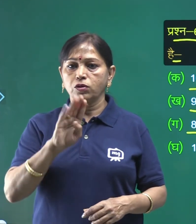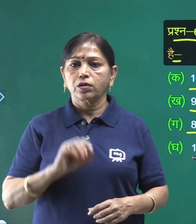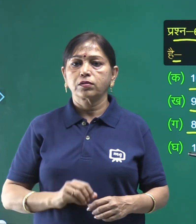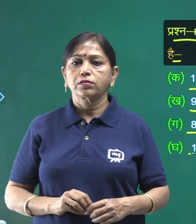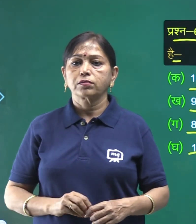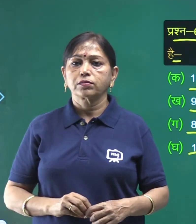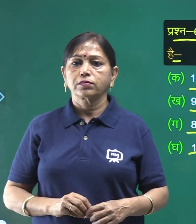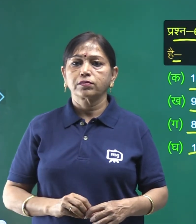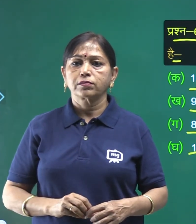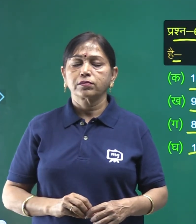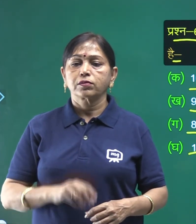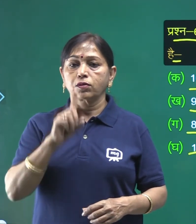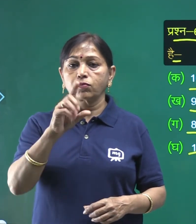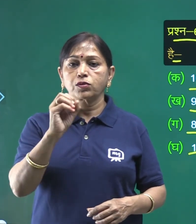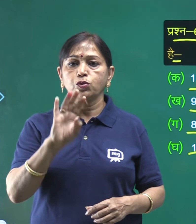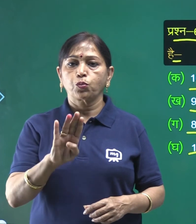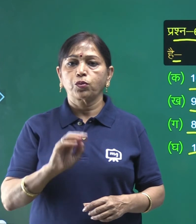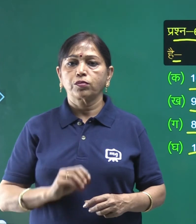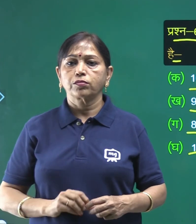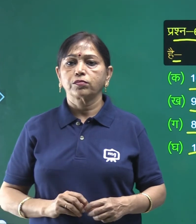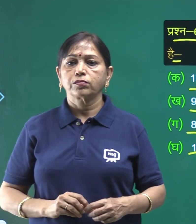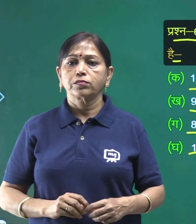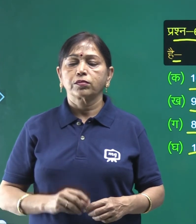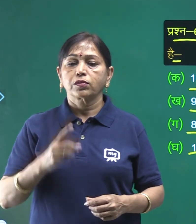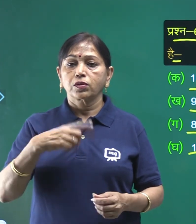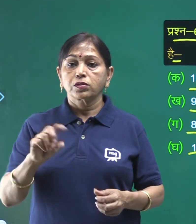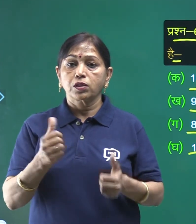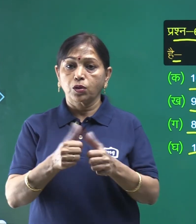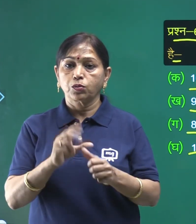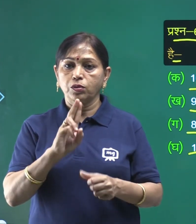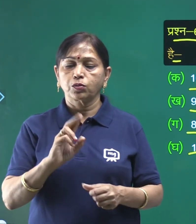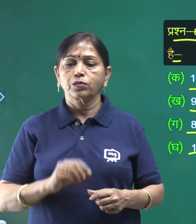4 104। सही उत्तर 2